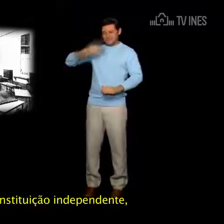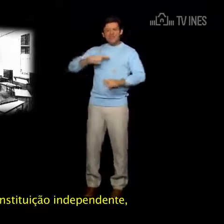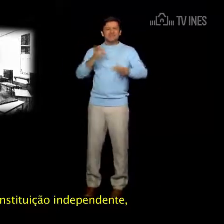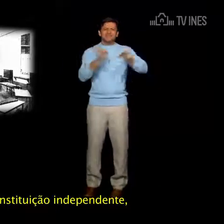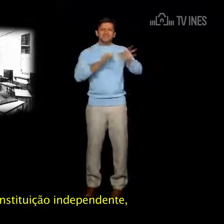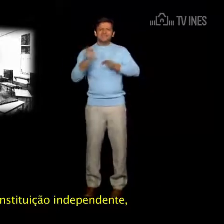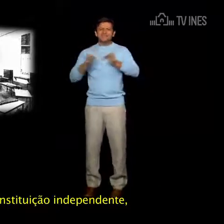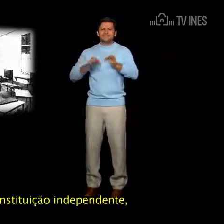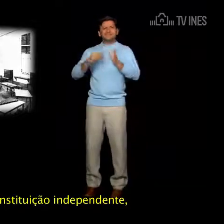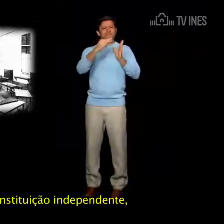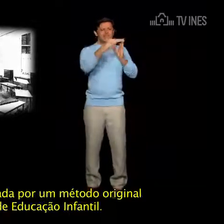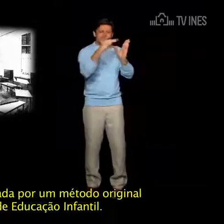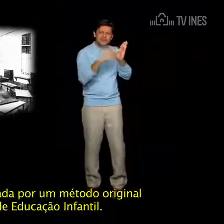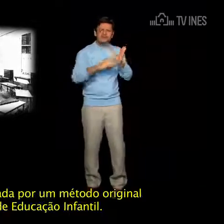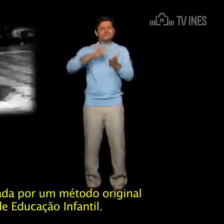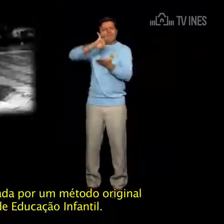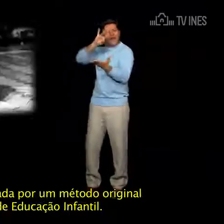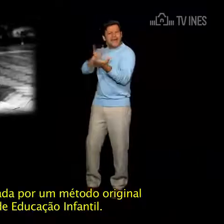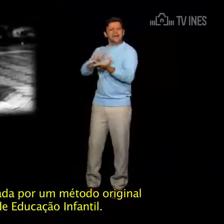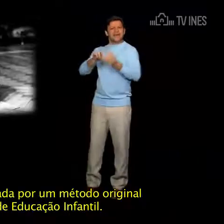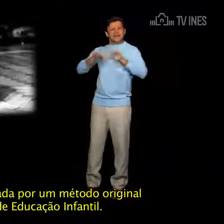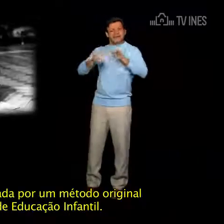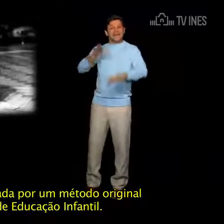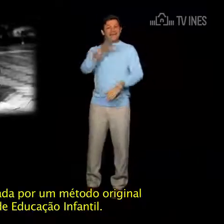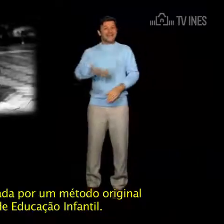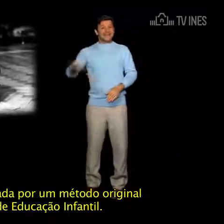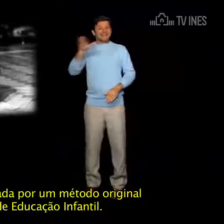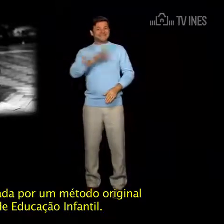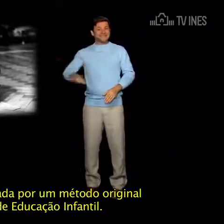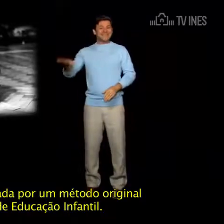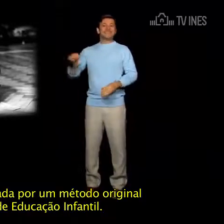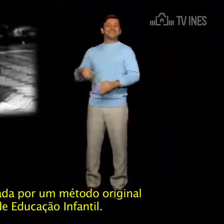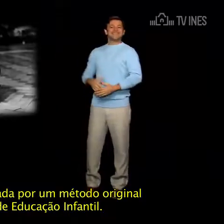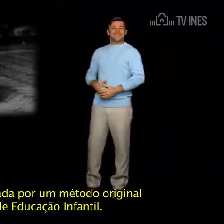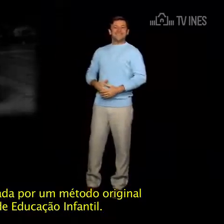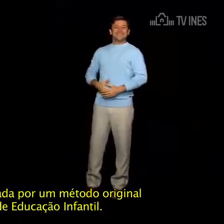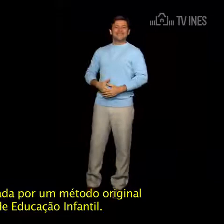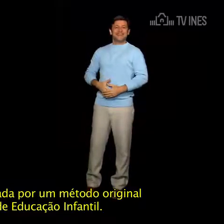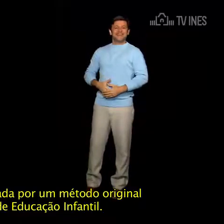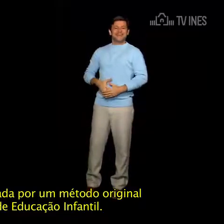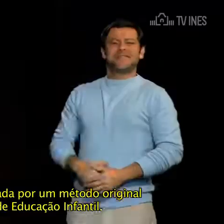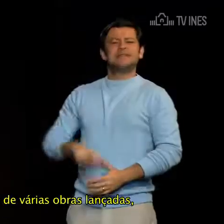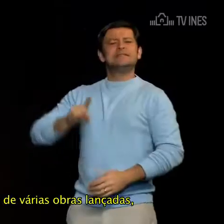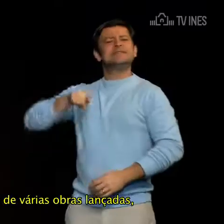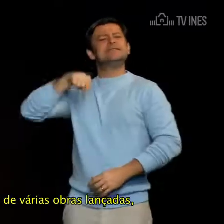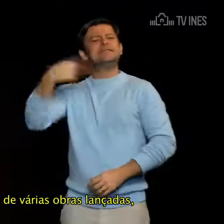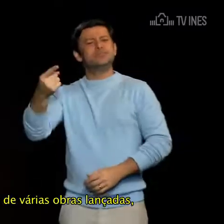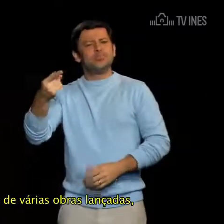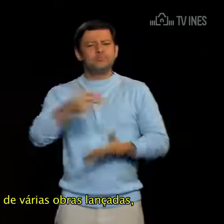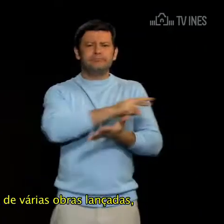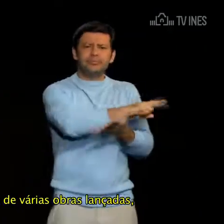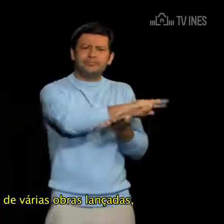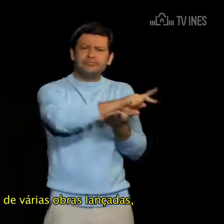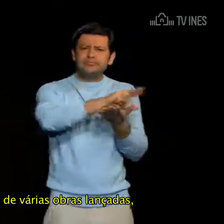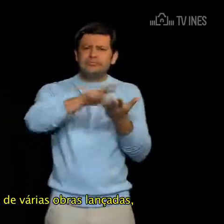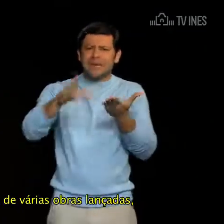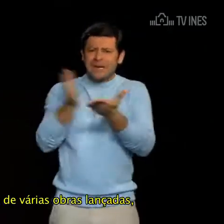independente organizada por um método original de educação infantil. Depois de várias obras lançadas,